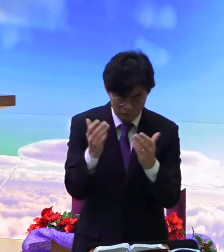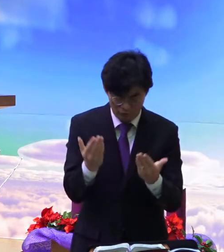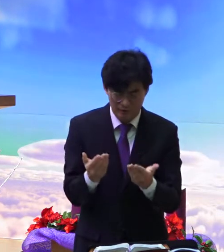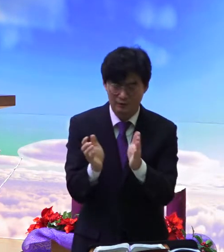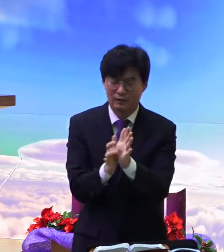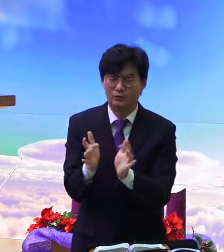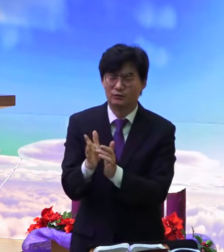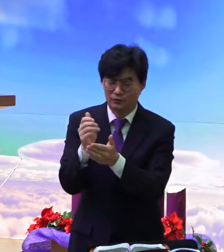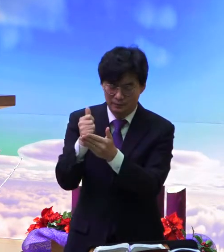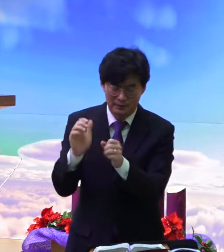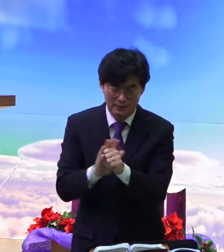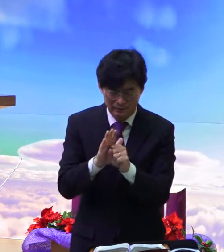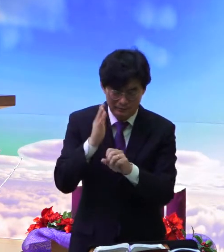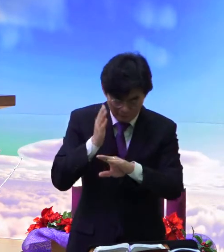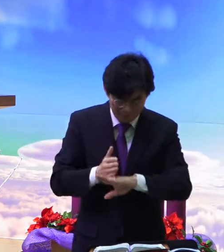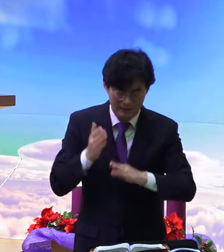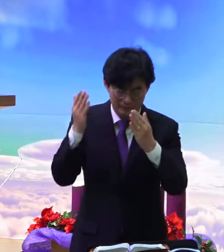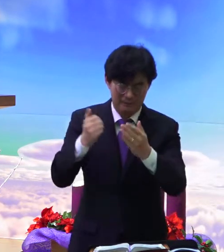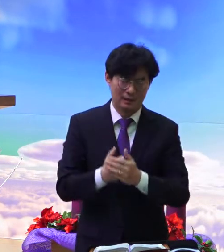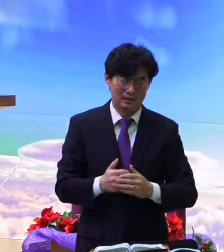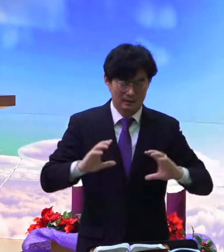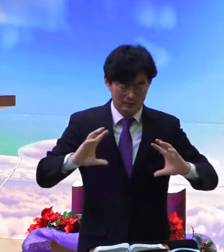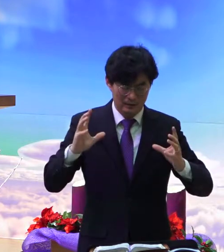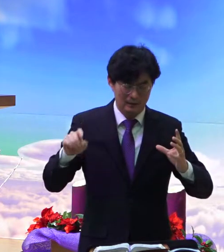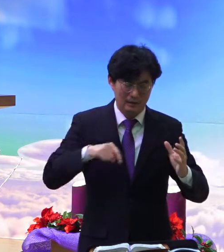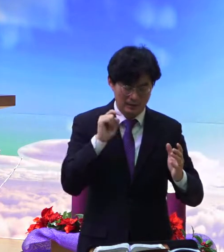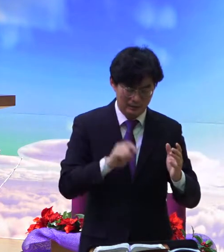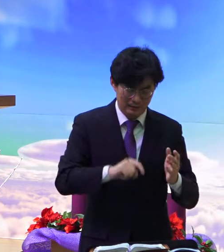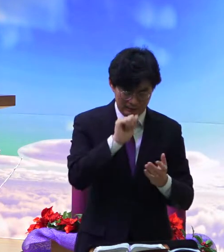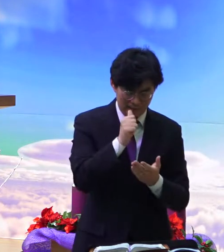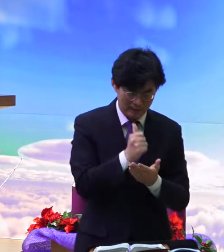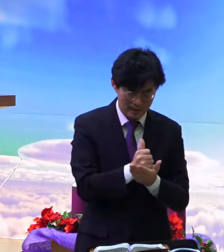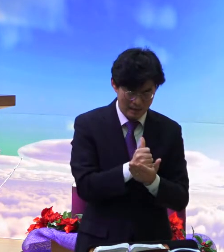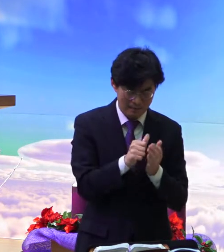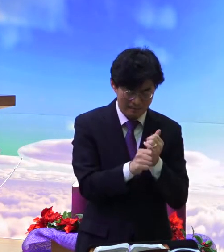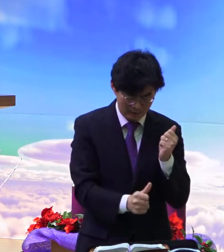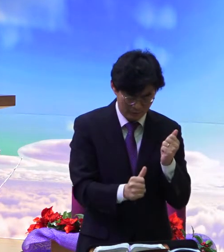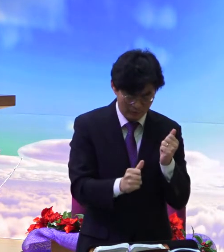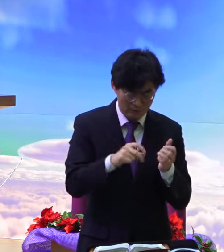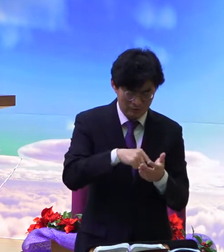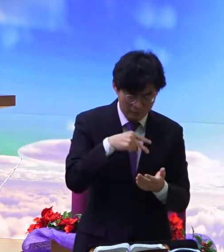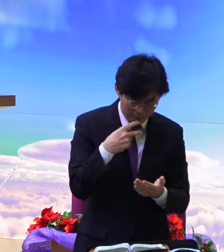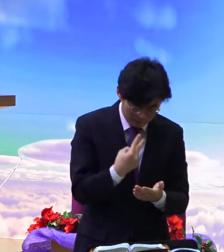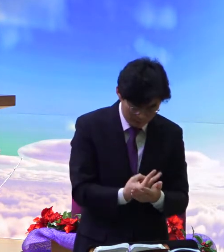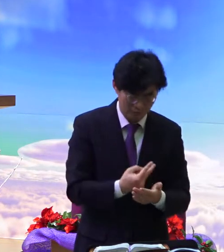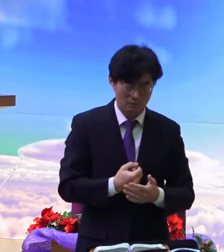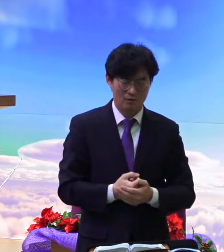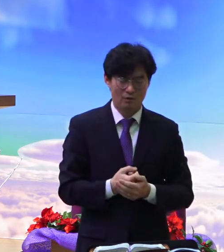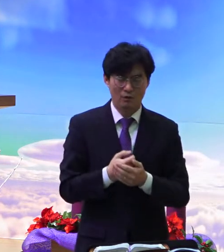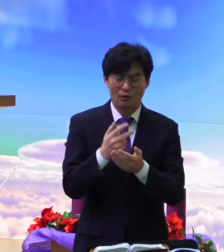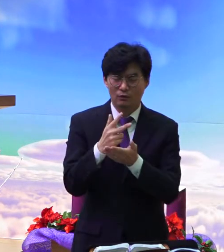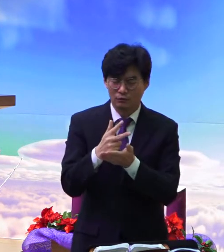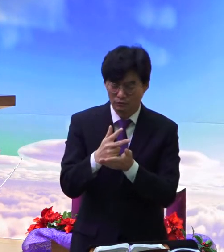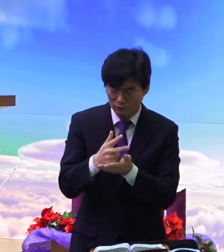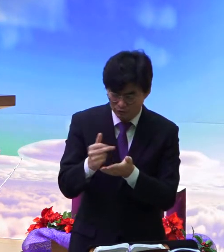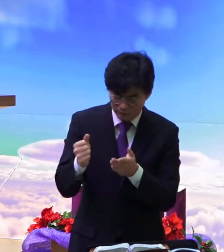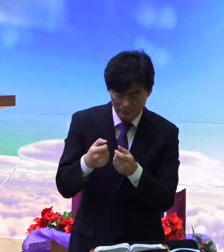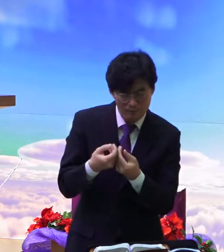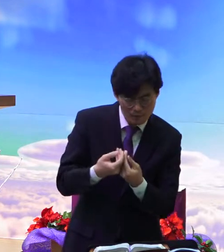감사드립니다. 세상을 살아가면서 죄악과 가까워지고 그님께로부터 점점 멀어져가는